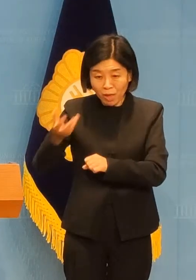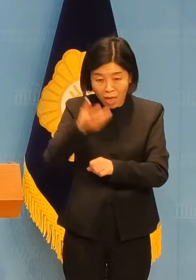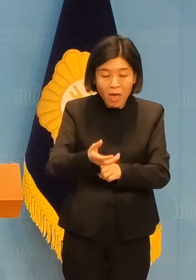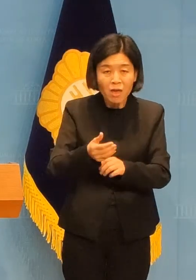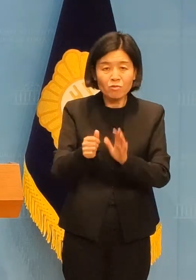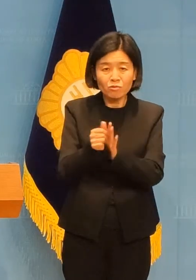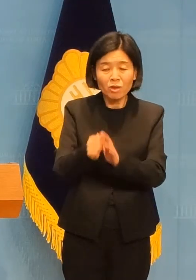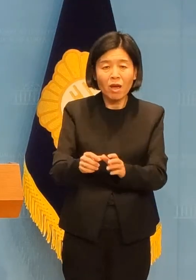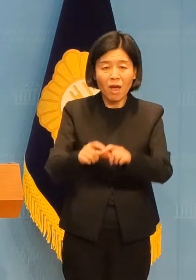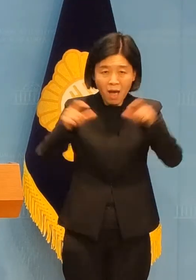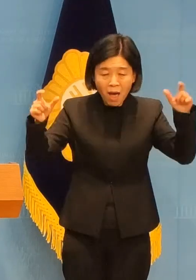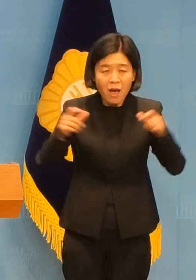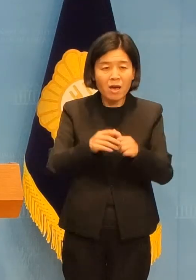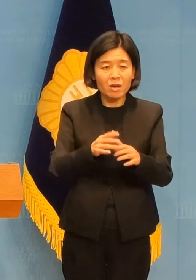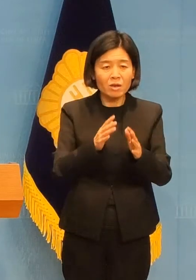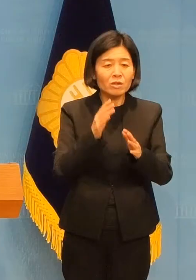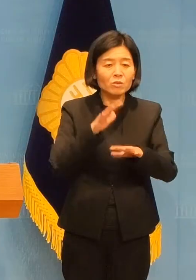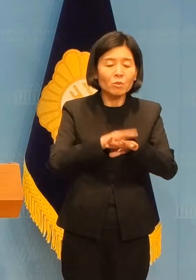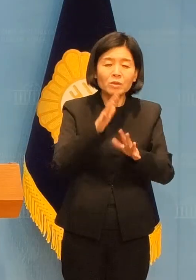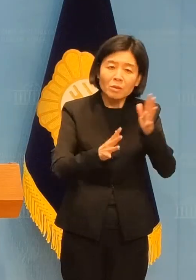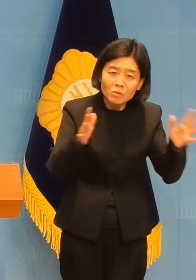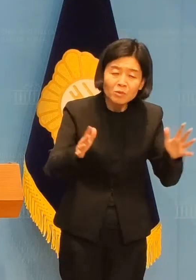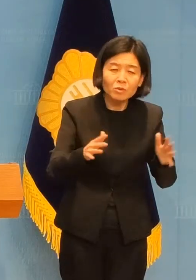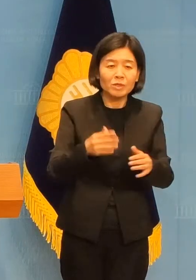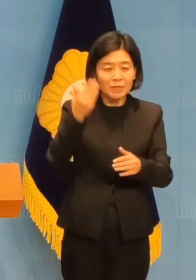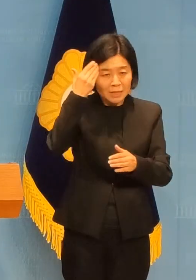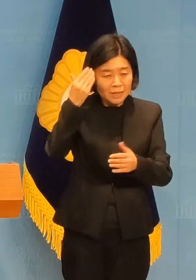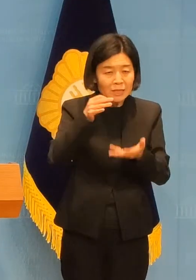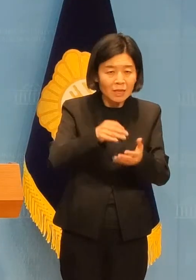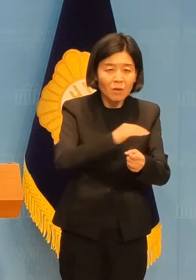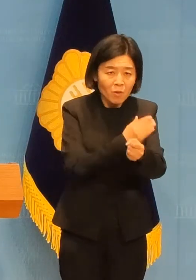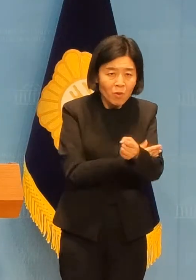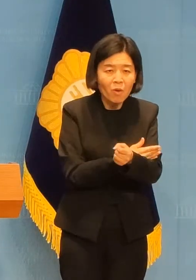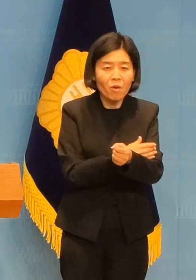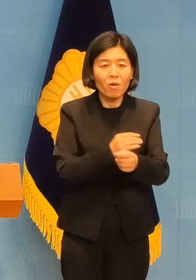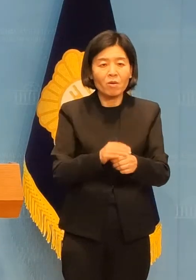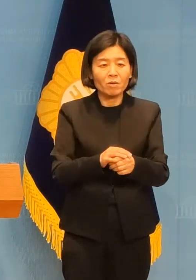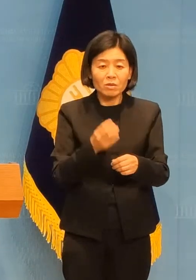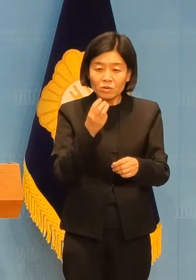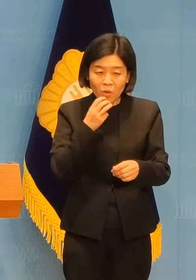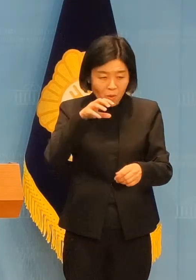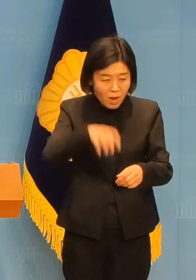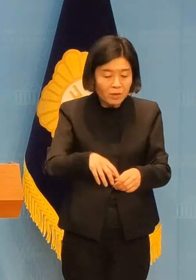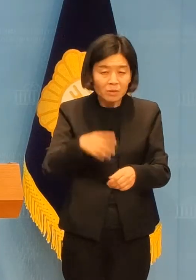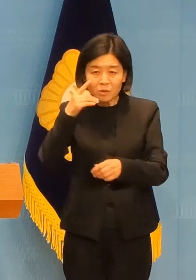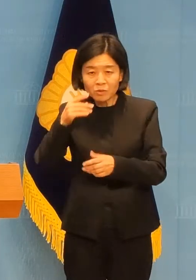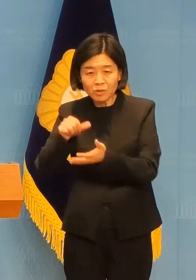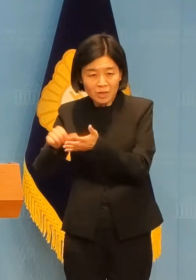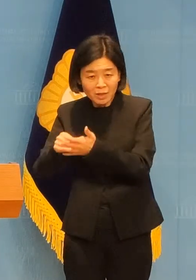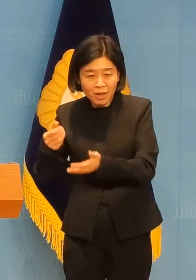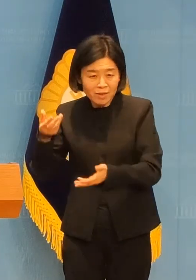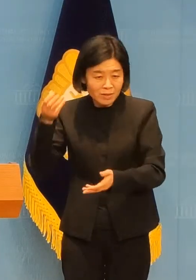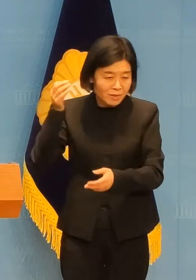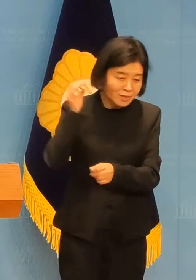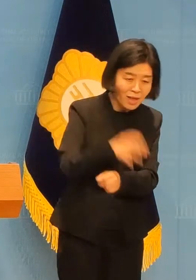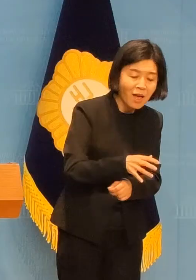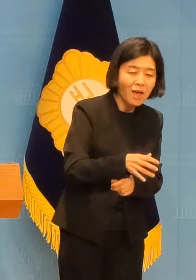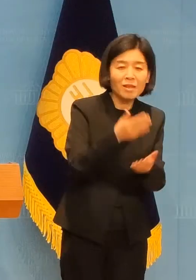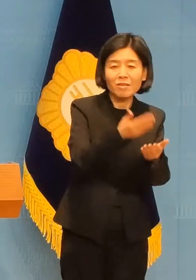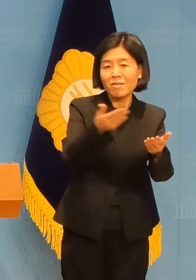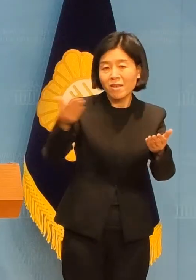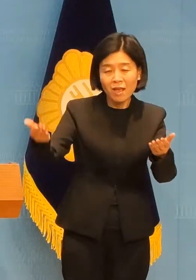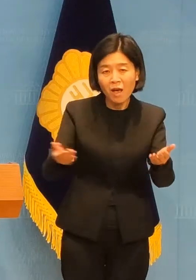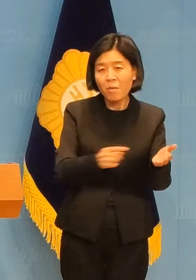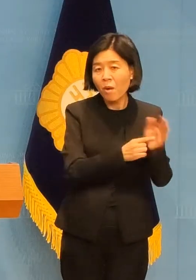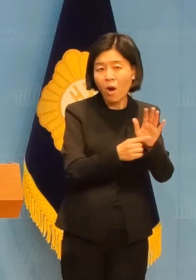지식재산권, 디지털 서비스 개방, 그것도 모자라 서울에서 미국산 제품을 사라 전시회까지 열어주다니 관세를